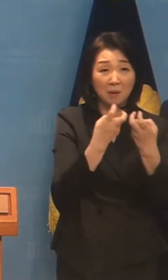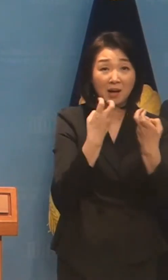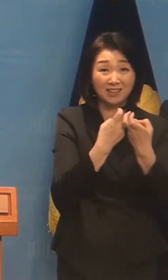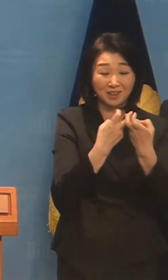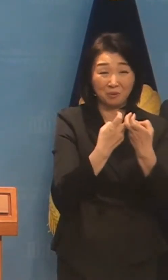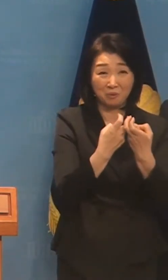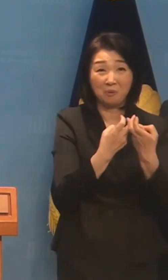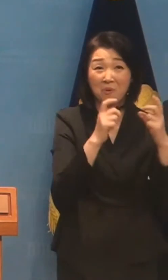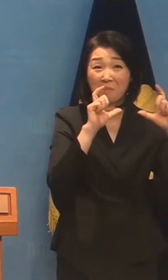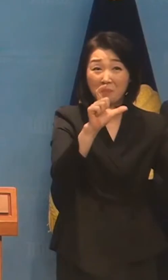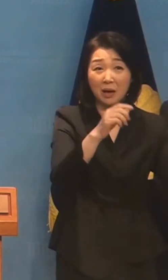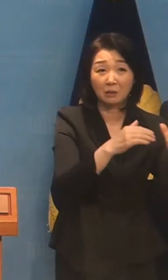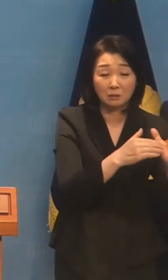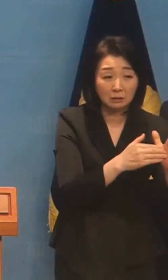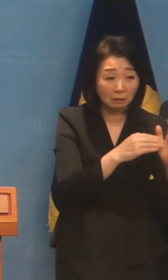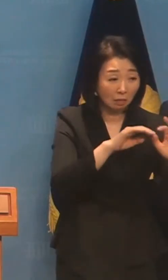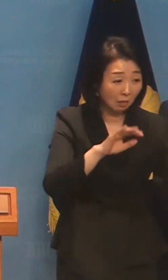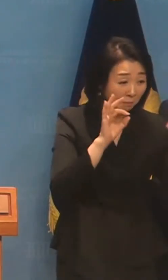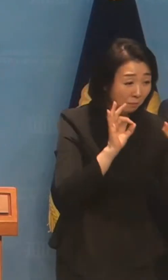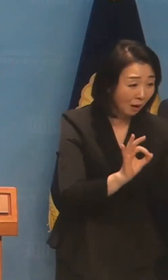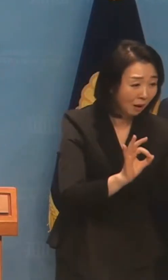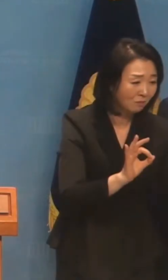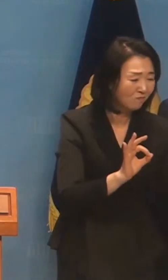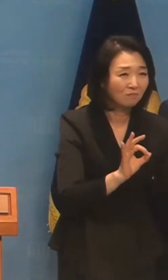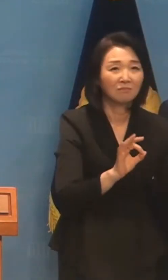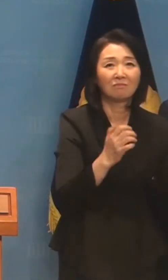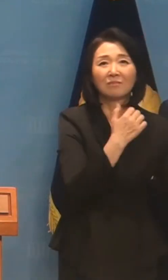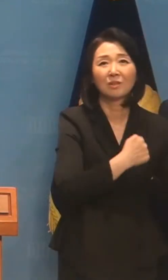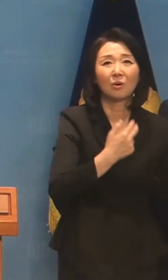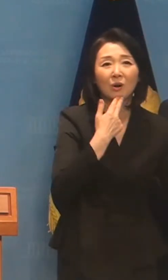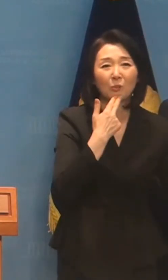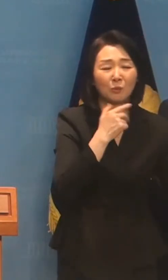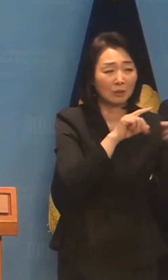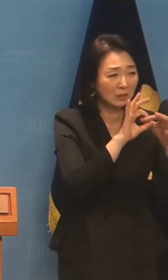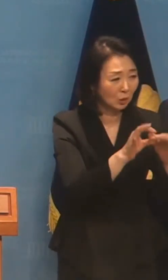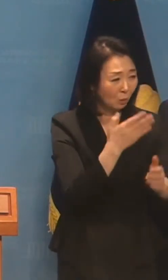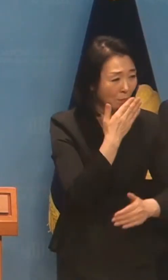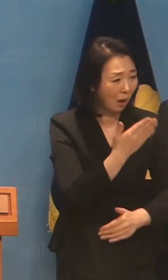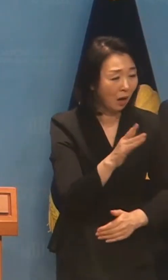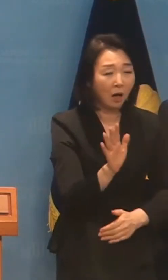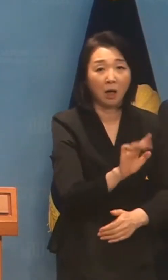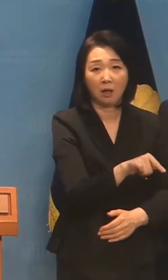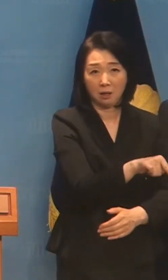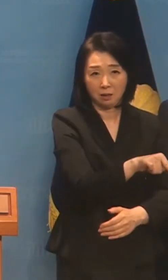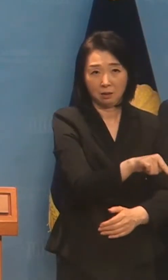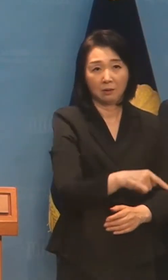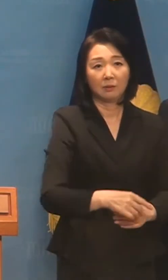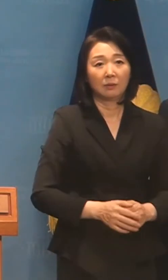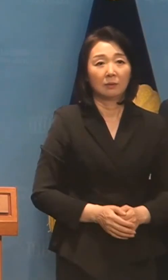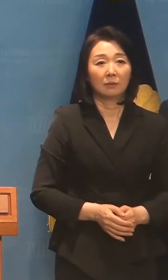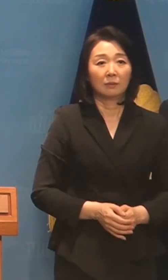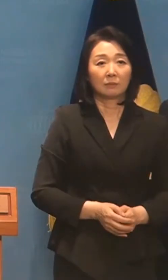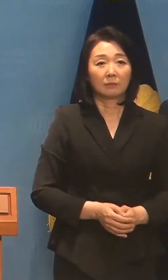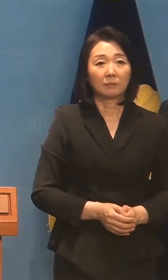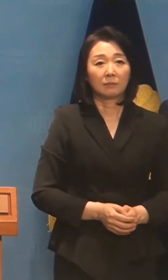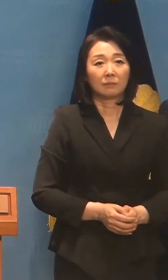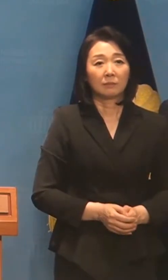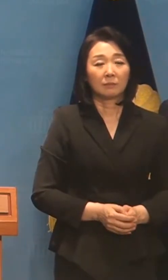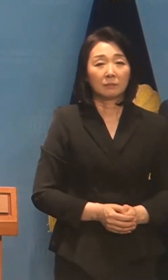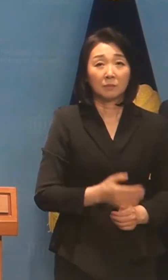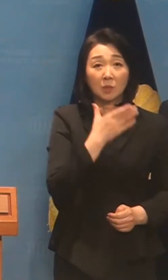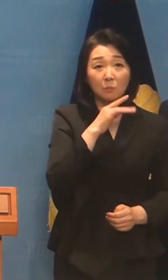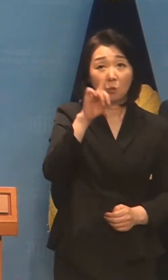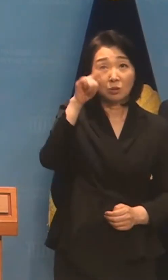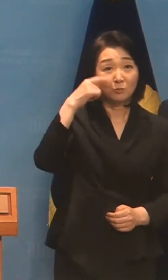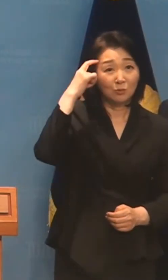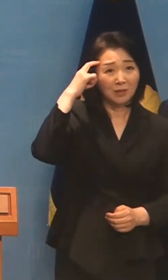붙였지만 실상은 전혀 건강하지도 지속 가능하지도 않은 내용으로 전체되어 있습니다.